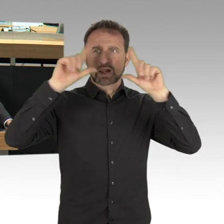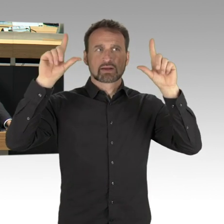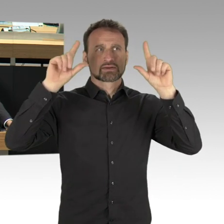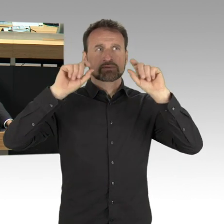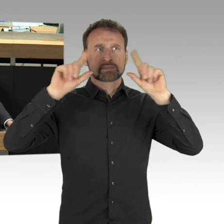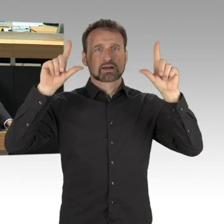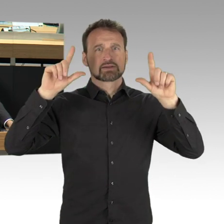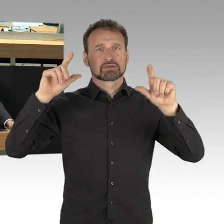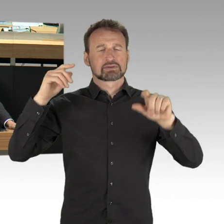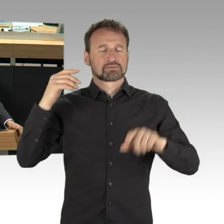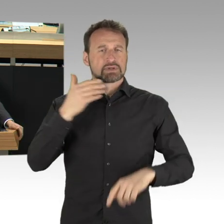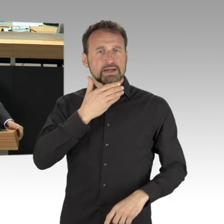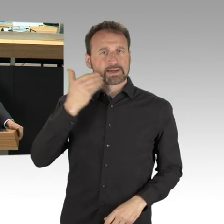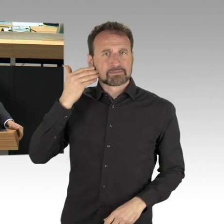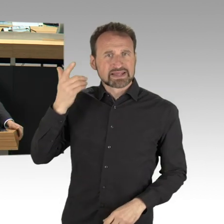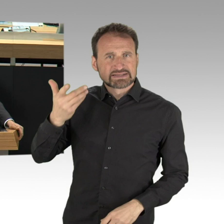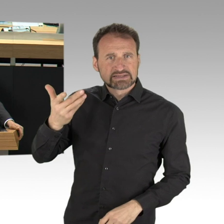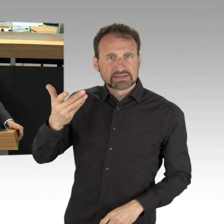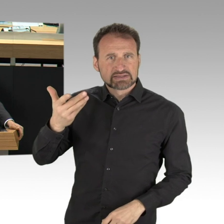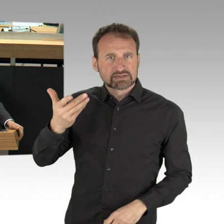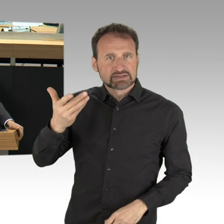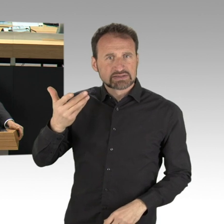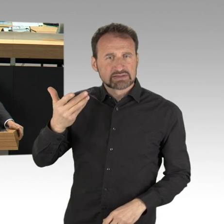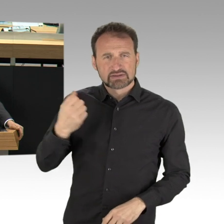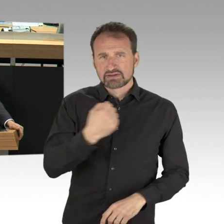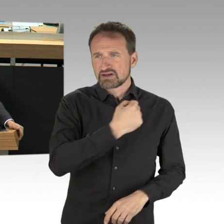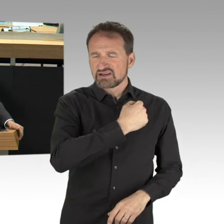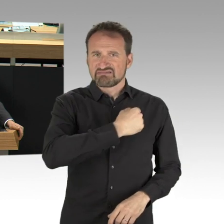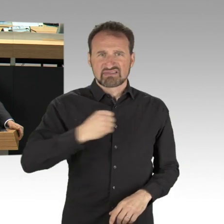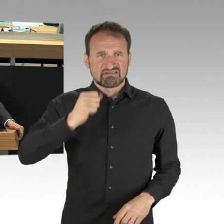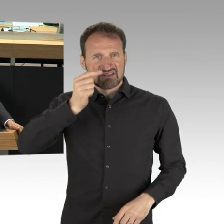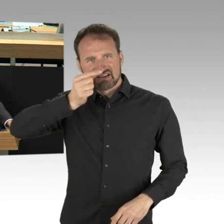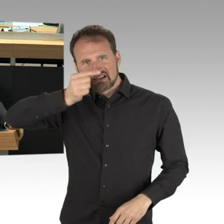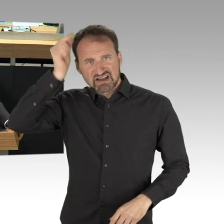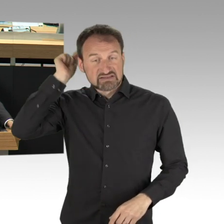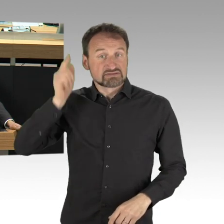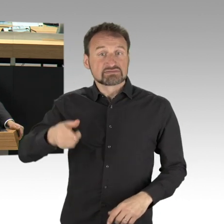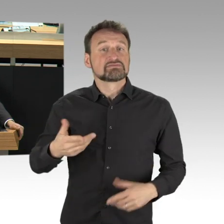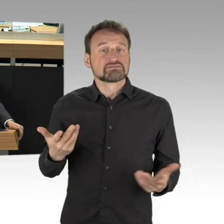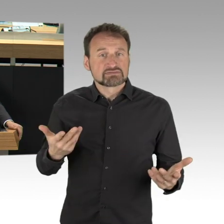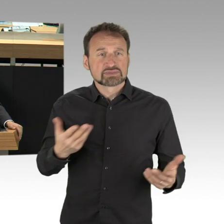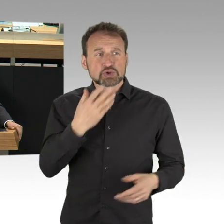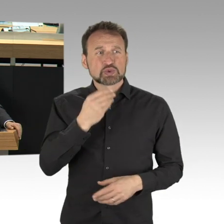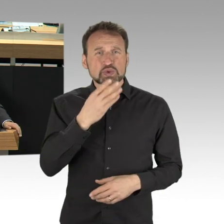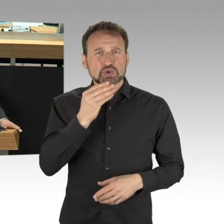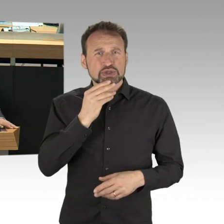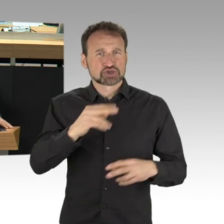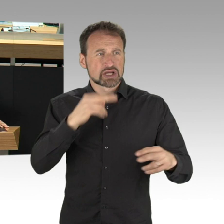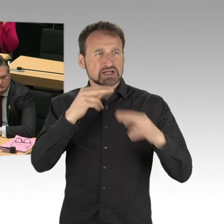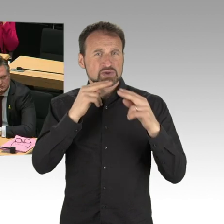in Chemnitz von Rechten ein jüdisches Restaurant attackiert